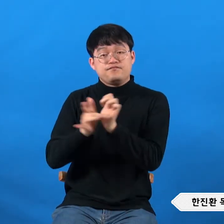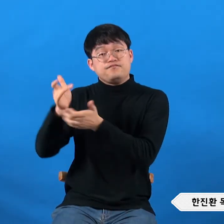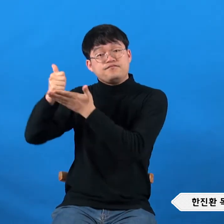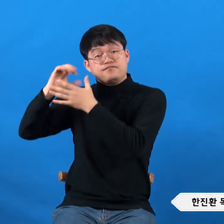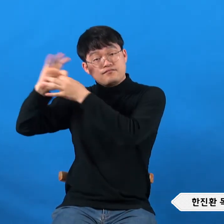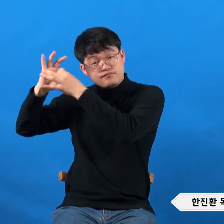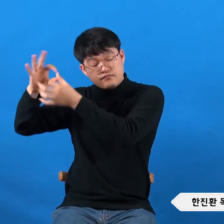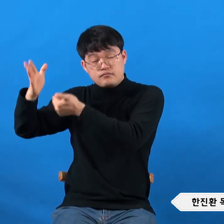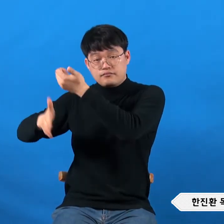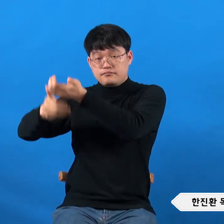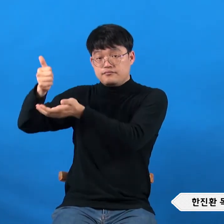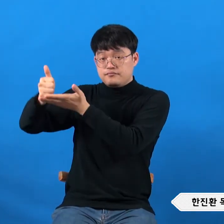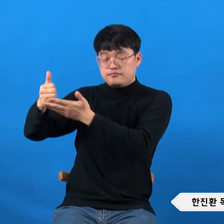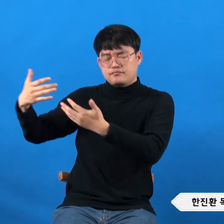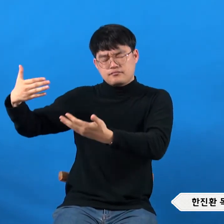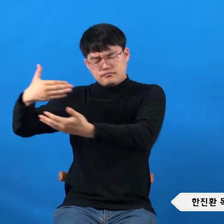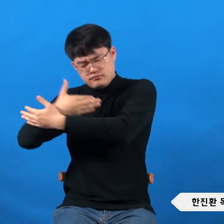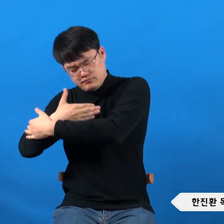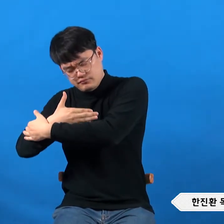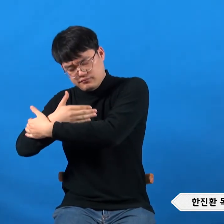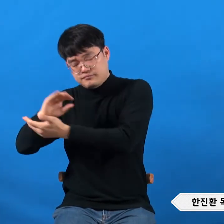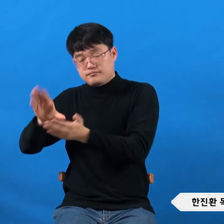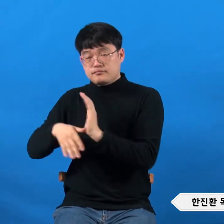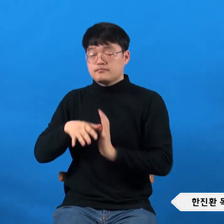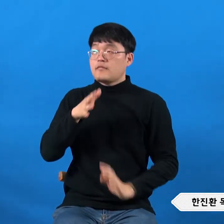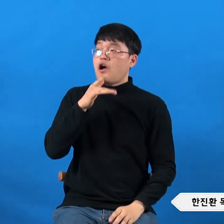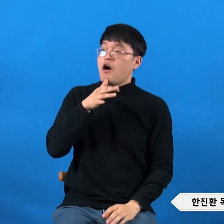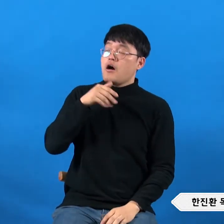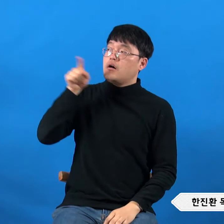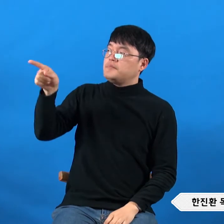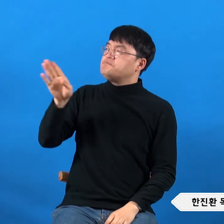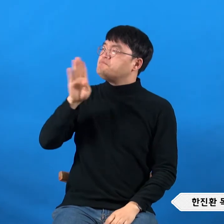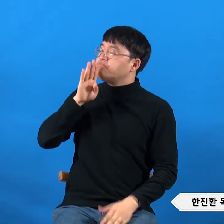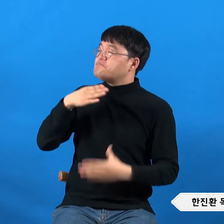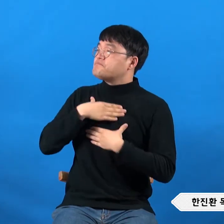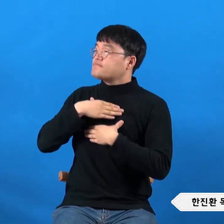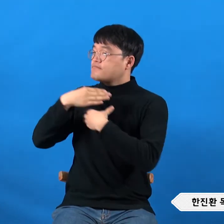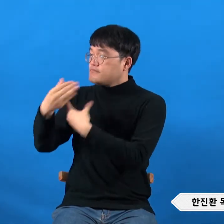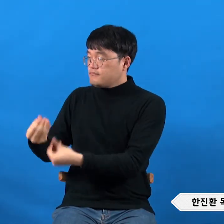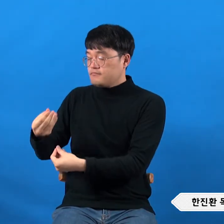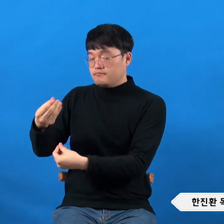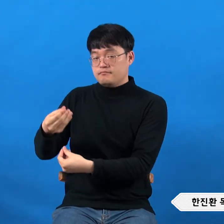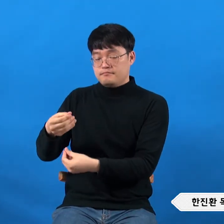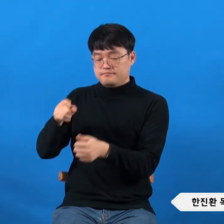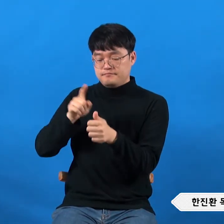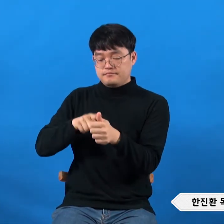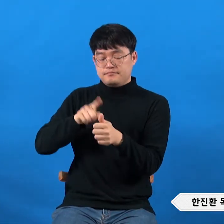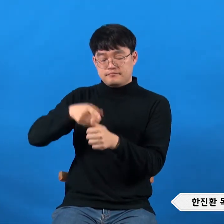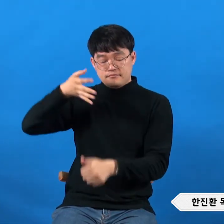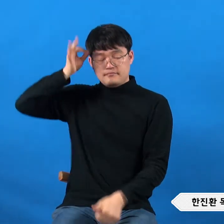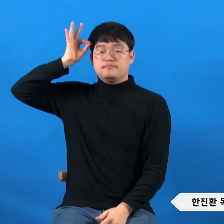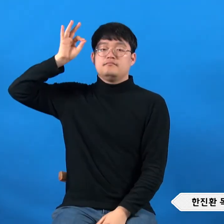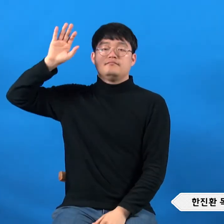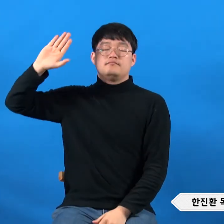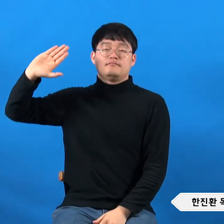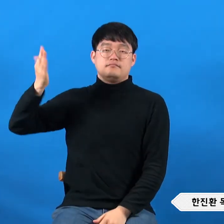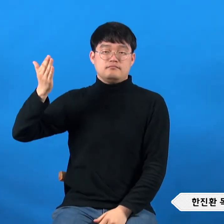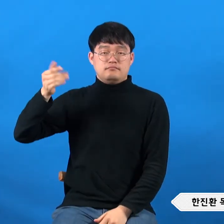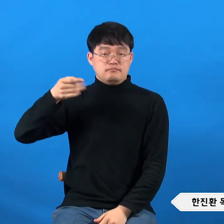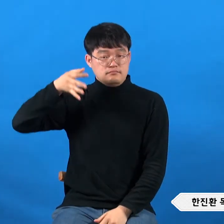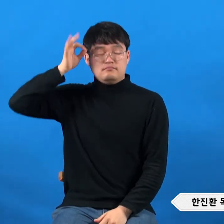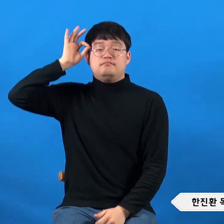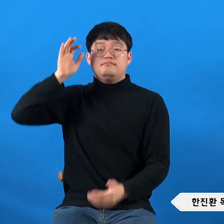그 예수님을 통해서 하나님의 품에 안길 때에 그것이 진정한 안전이라는 것을 삭개오가 깨닫게